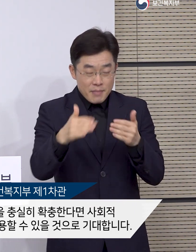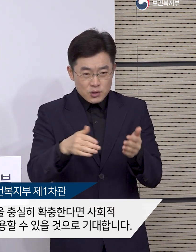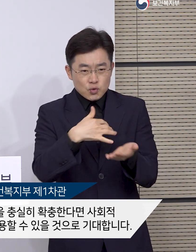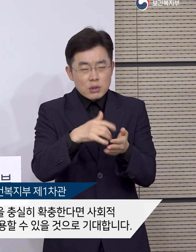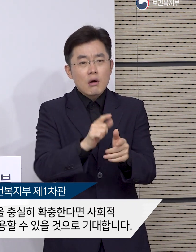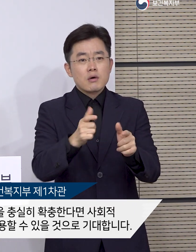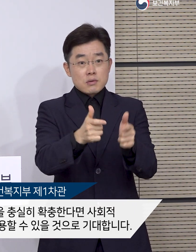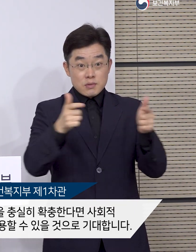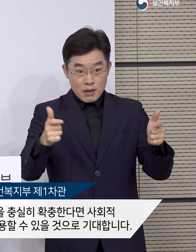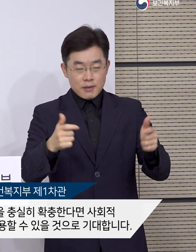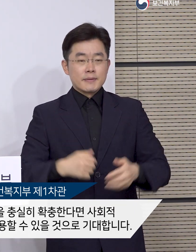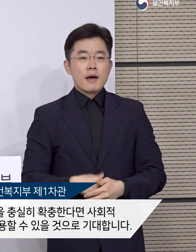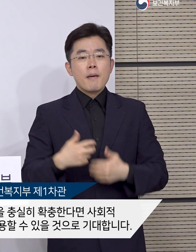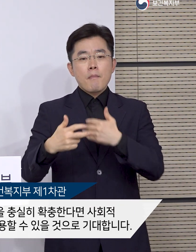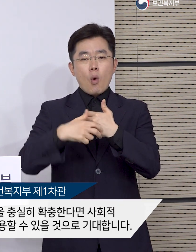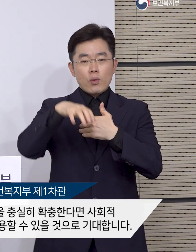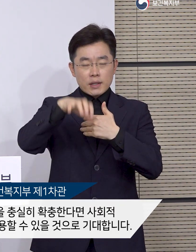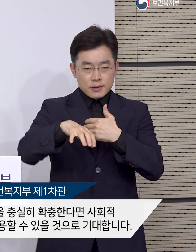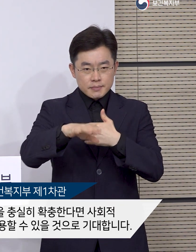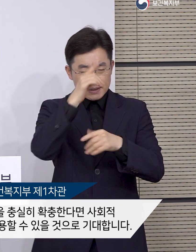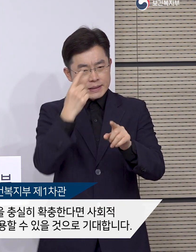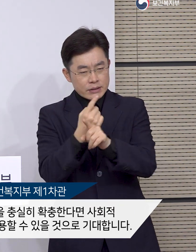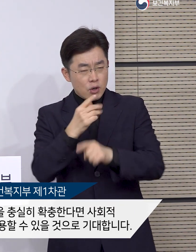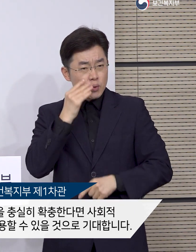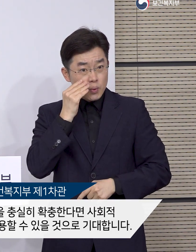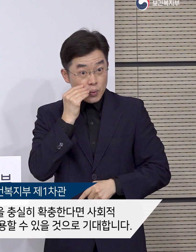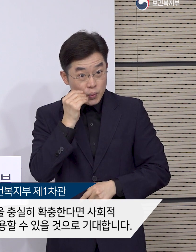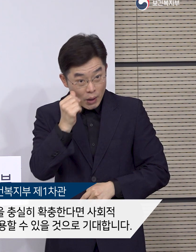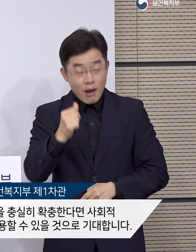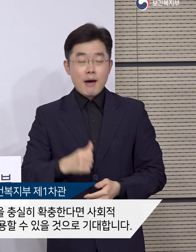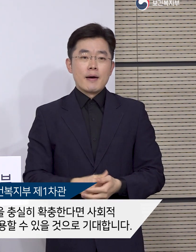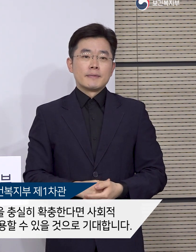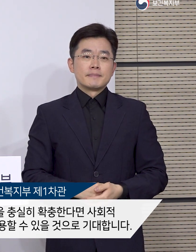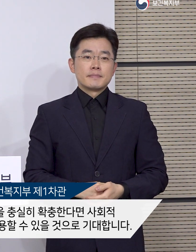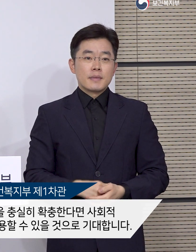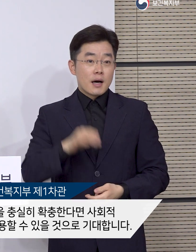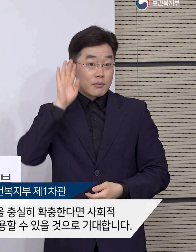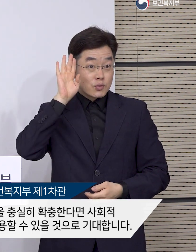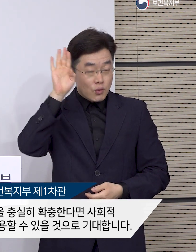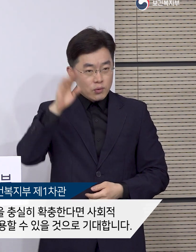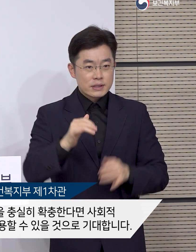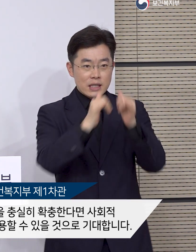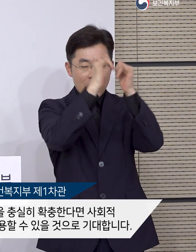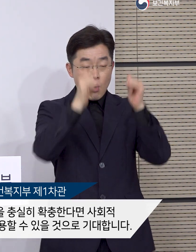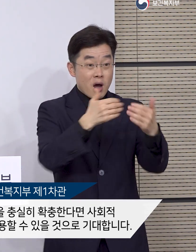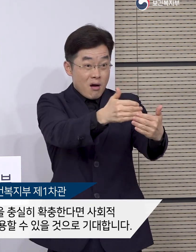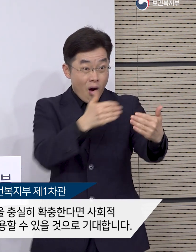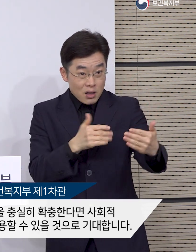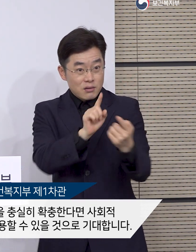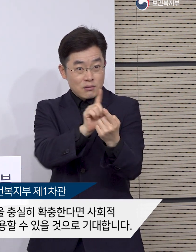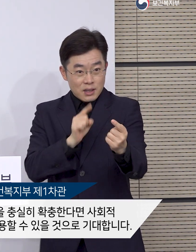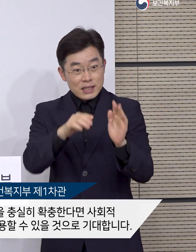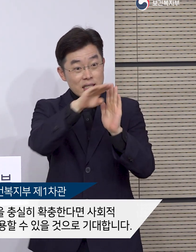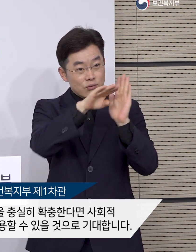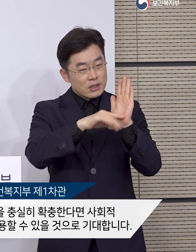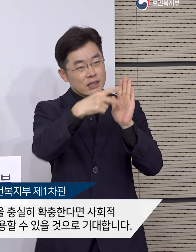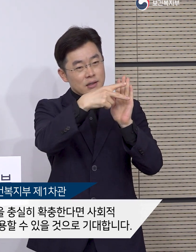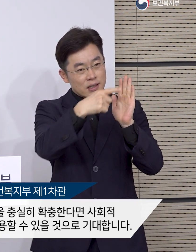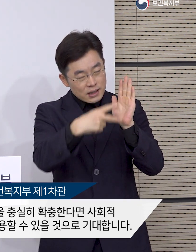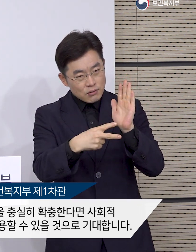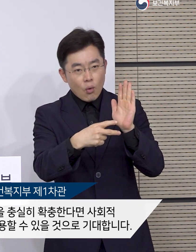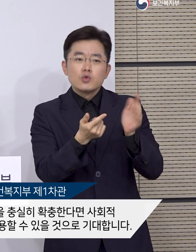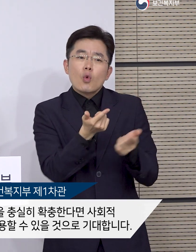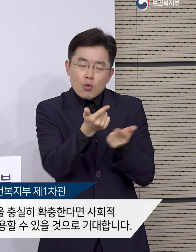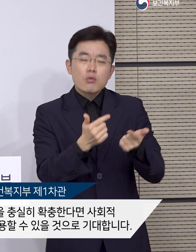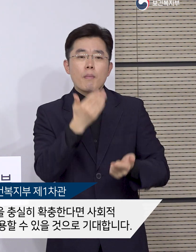대응 역량을 충실히 확충한다면 사회적 거리두기 기준과 조치들도 보다 유연하게 적용할